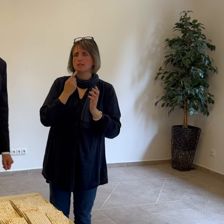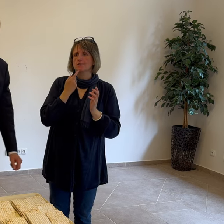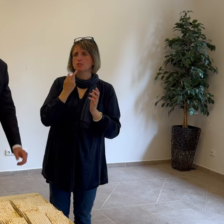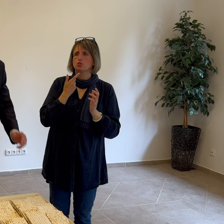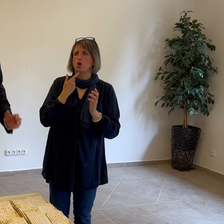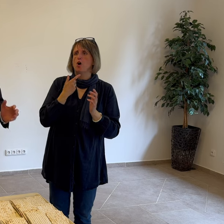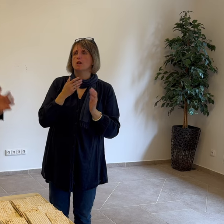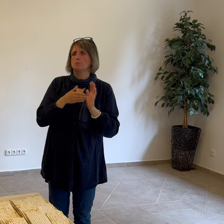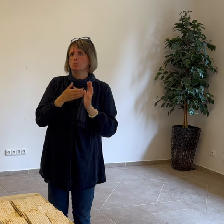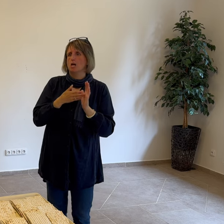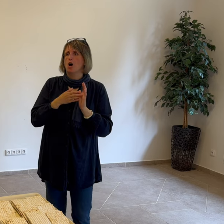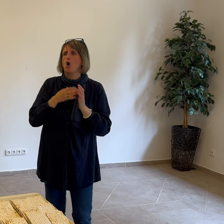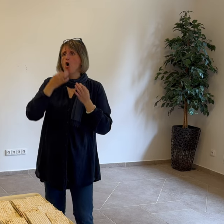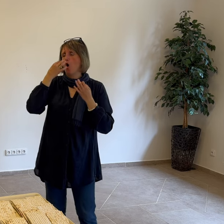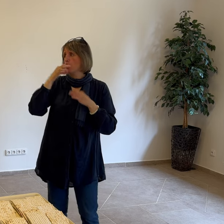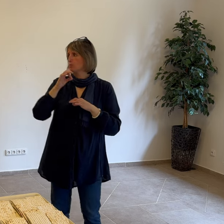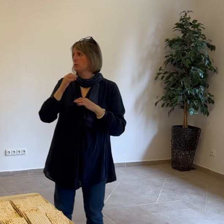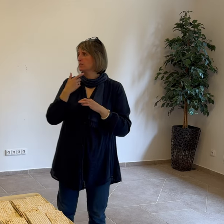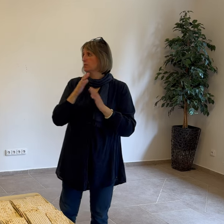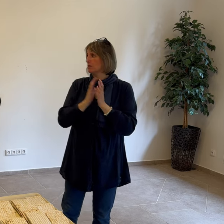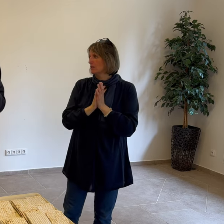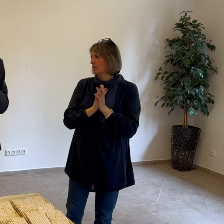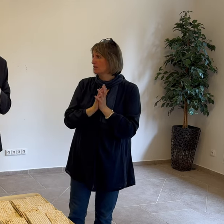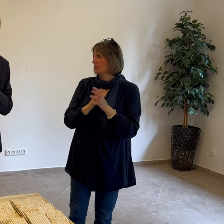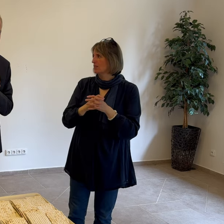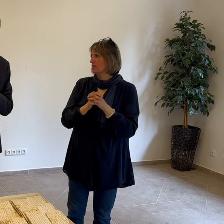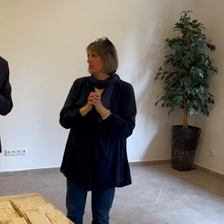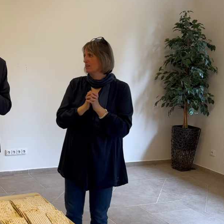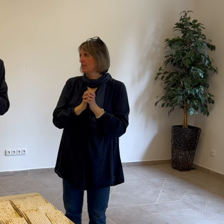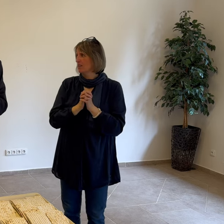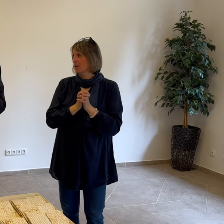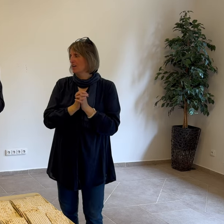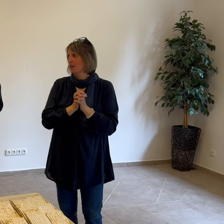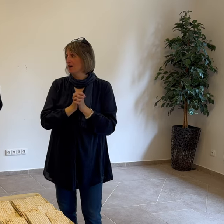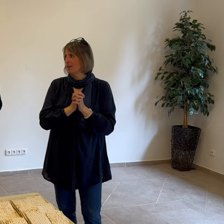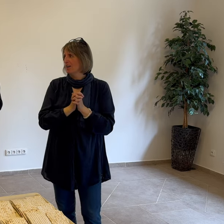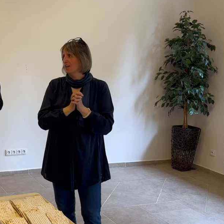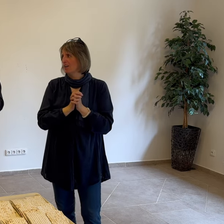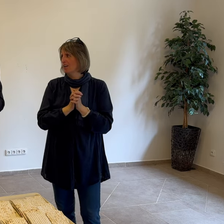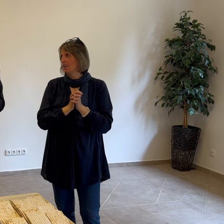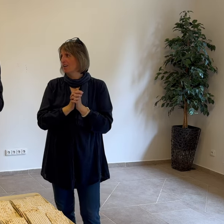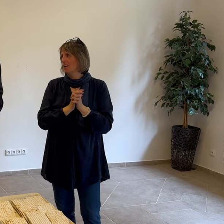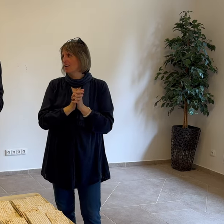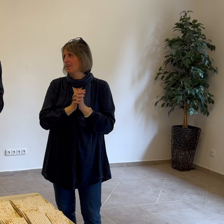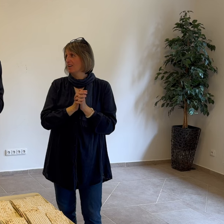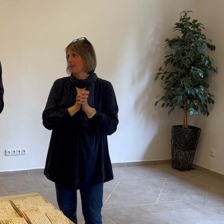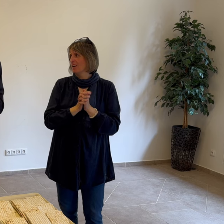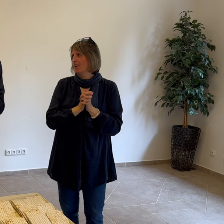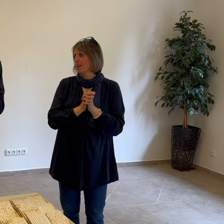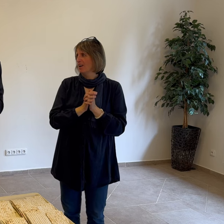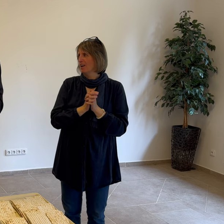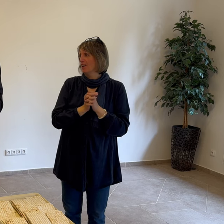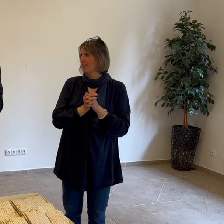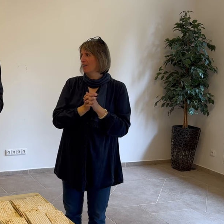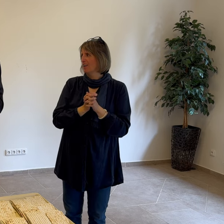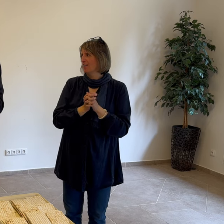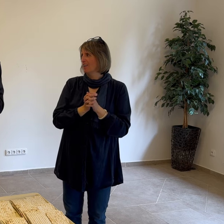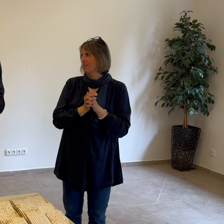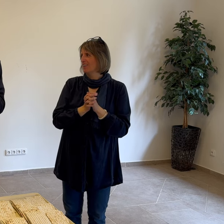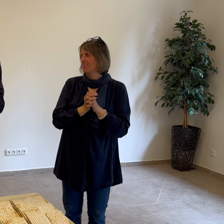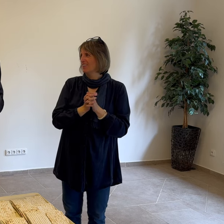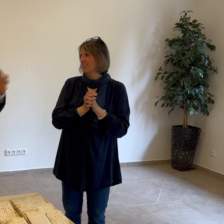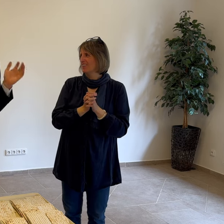neřeknu to naplno se přistihuju Takka vždycky že se nemodlím za to aby mě bůh odpustil co jsem udělal že tam taky